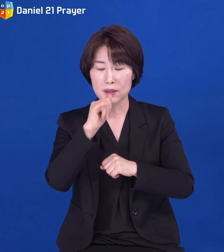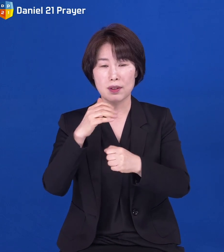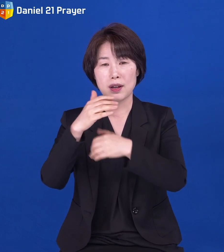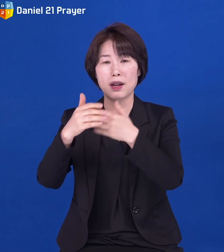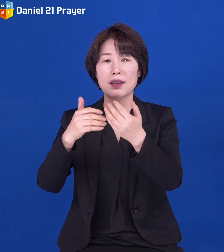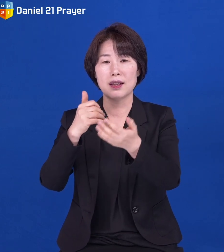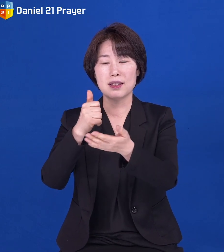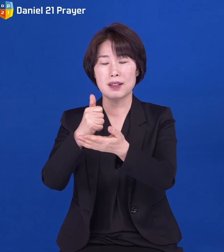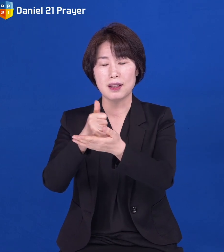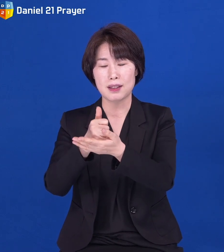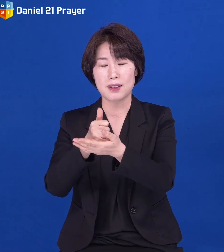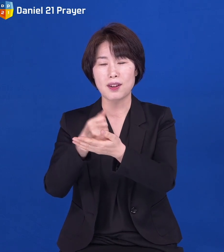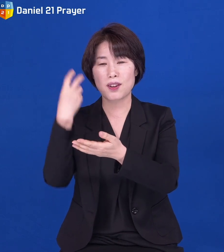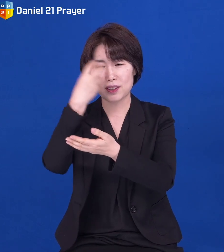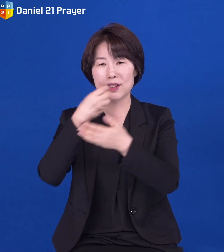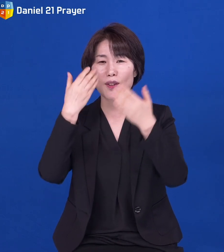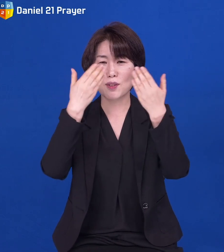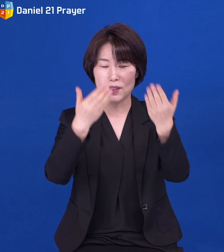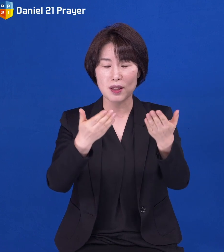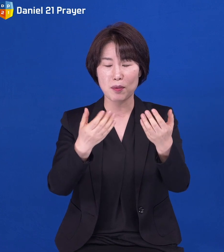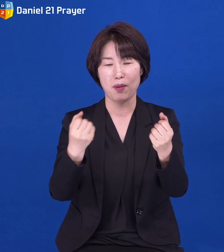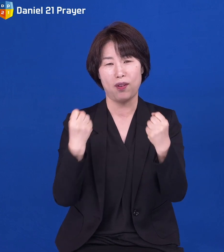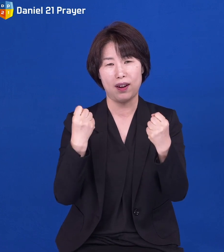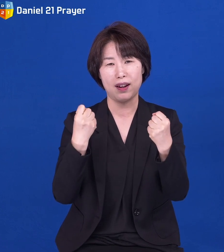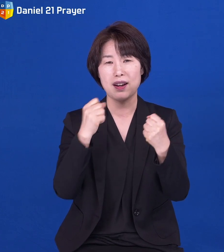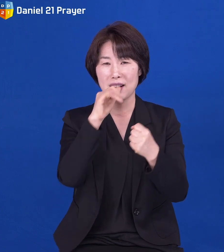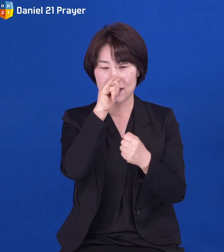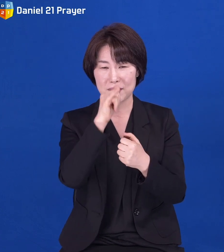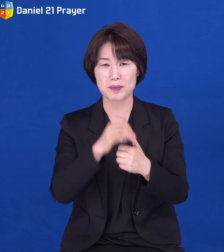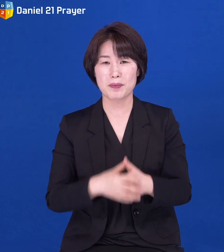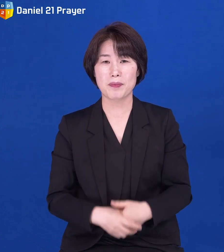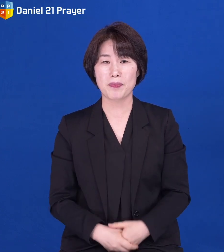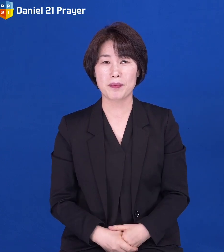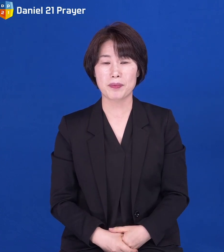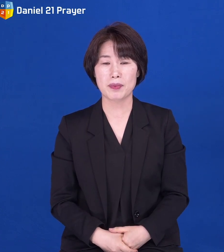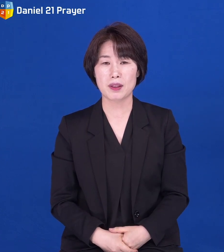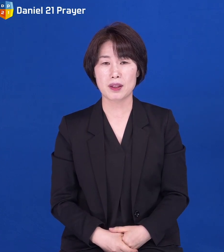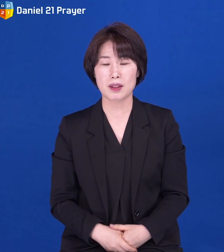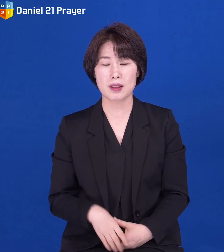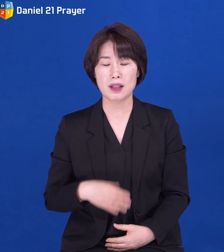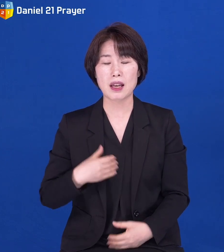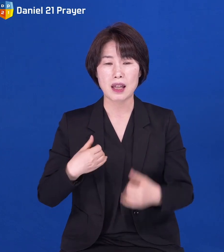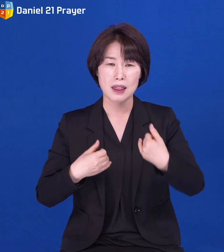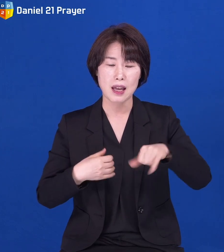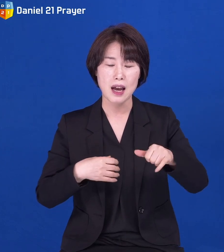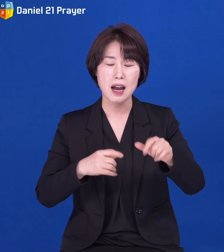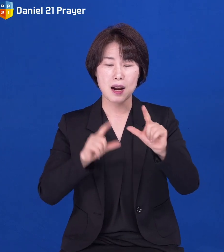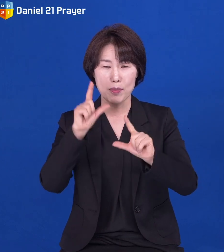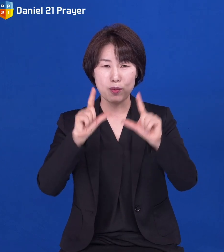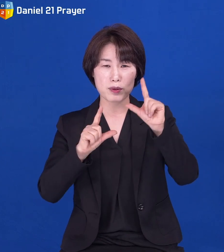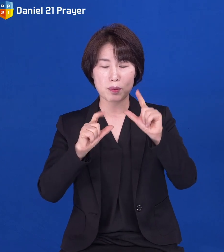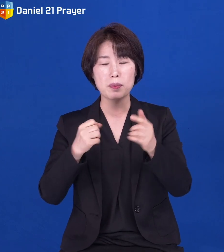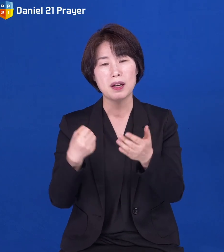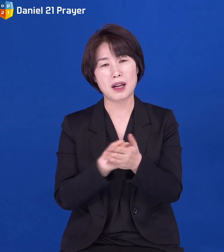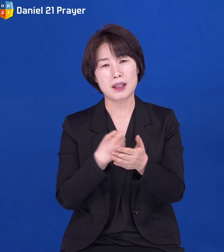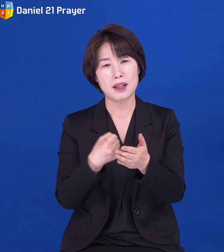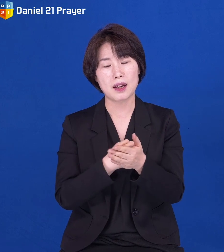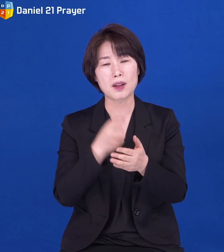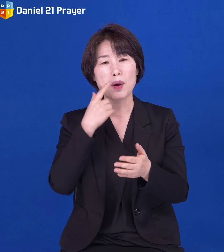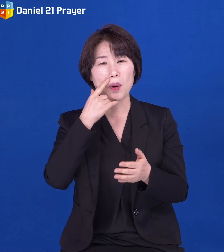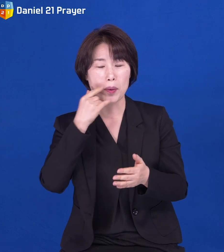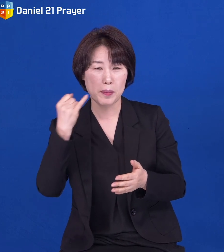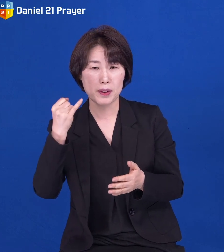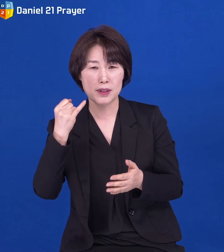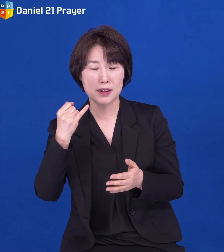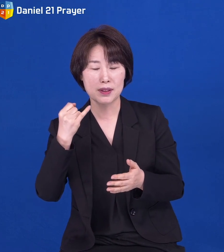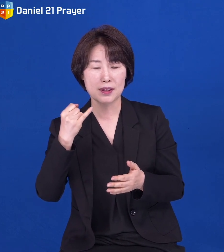감사한데, 아무튼 그래서 매일 이렇게 도와주시는데 항상 저를 보면 안타까워 하시죠. 그런데 그런 걸 보면은 항상 괴로워요.